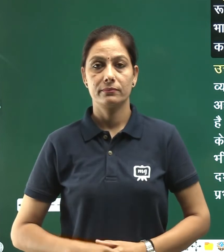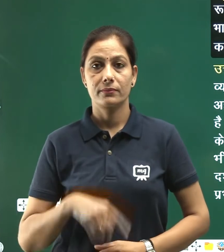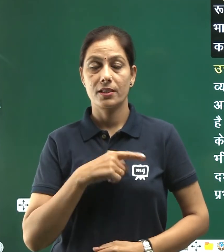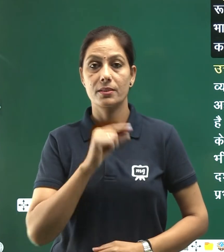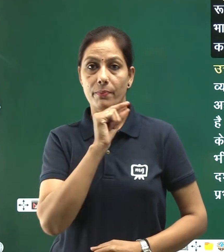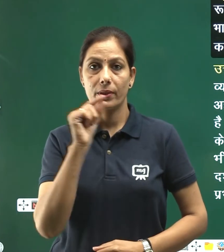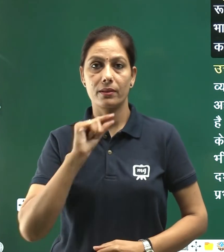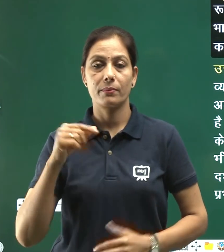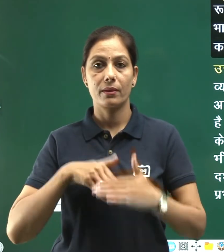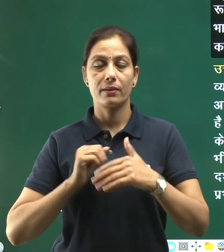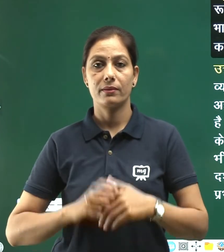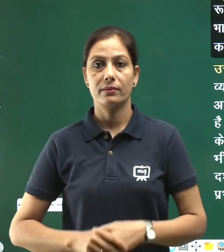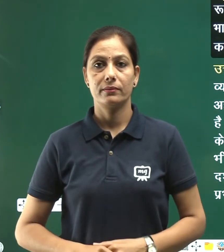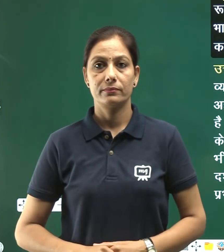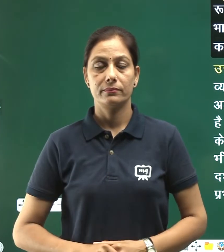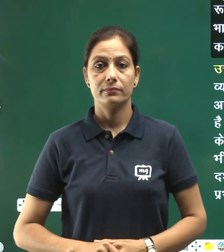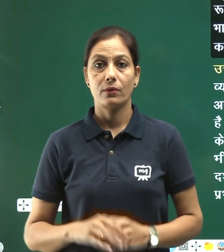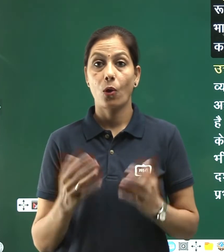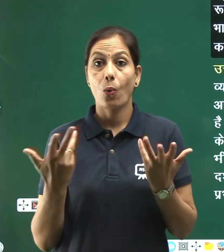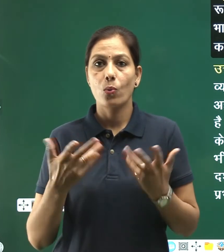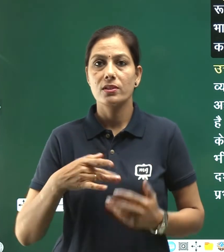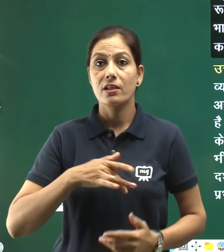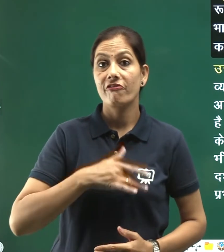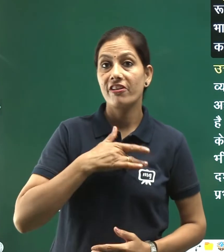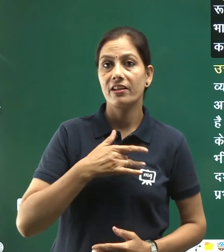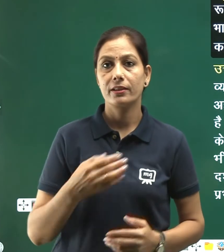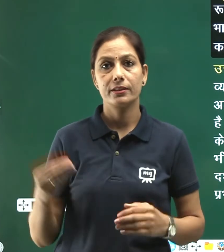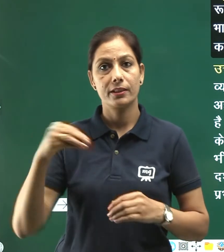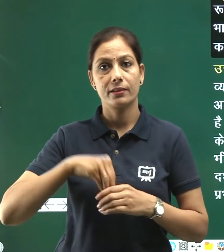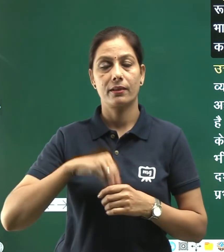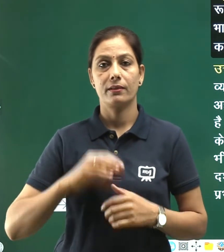इस पंक्ति में कौन सा भाव निहित है?